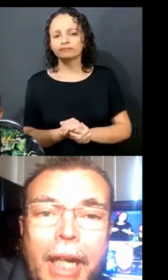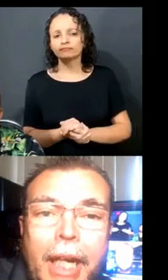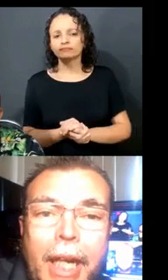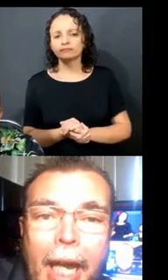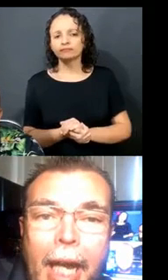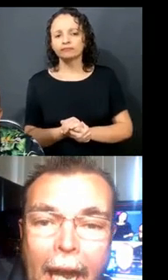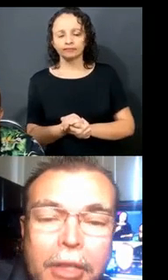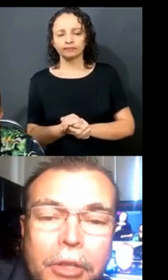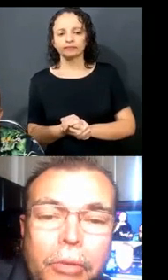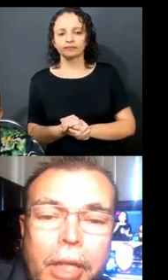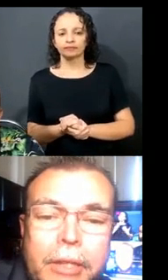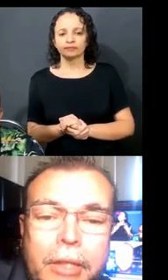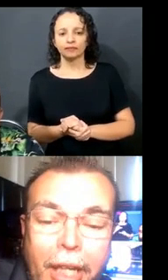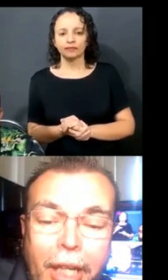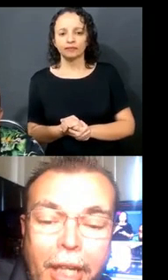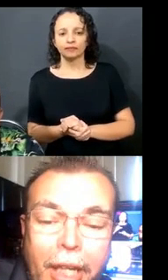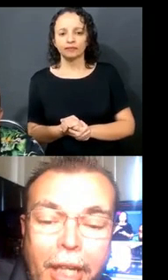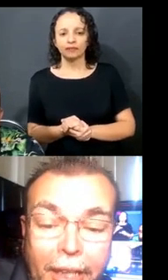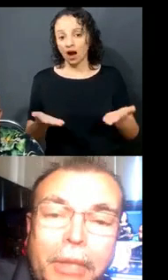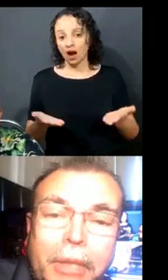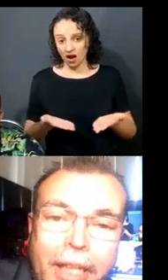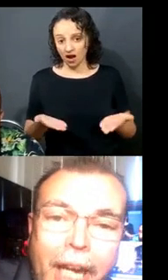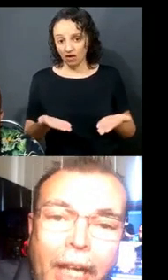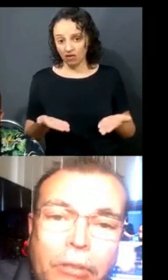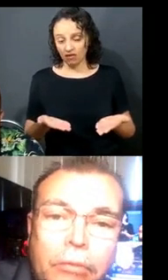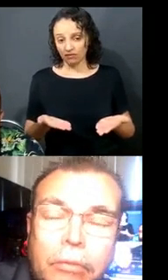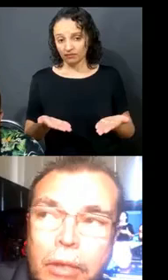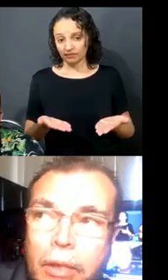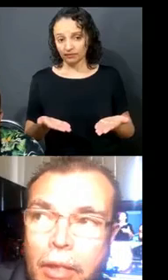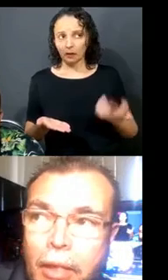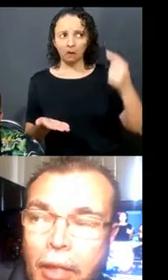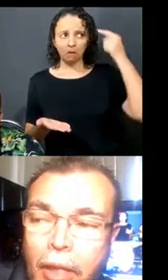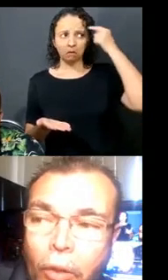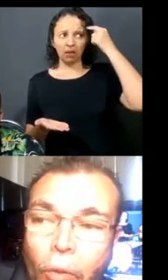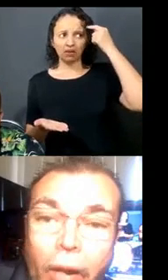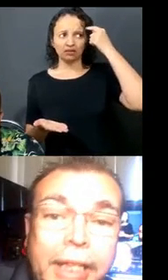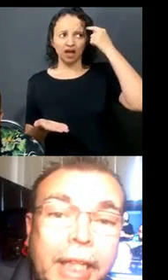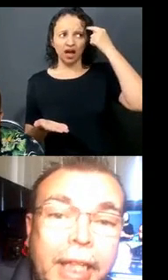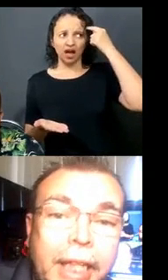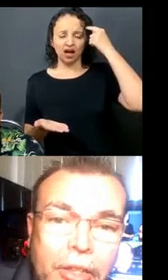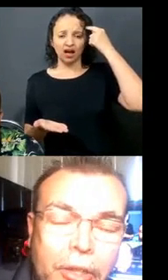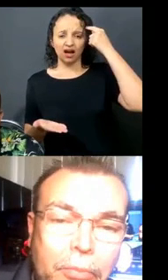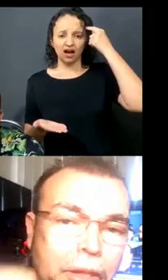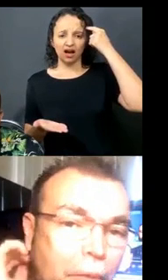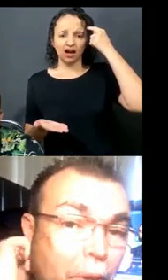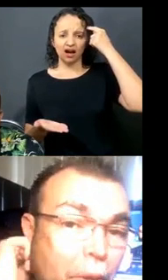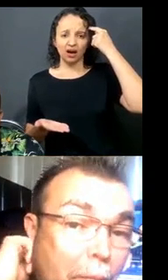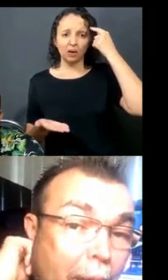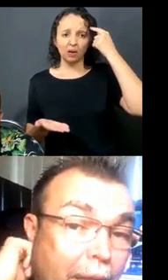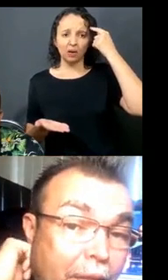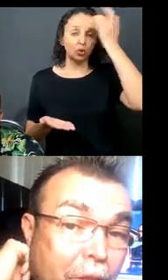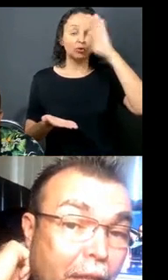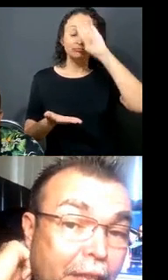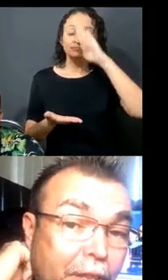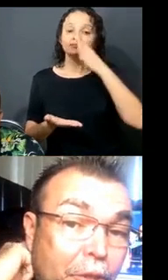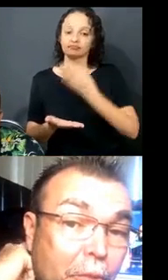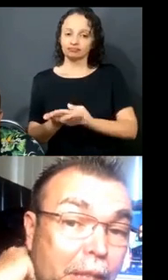é justamente essa situação. Agora, isso também está ligado